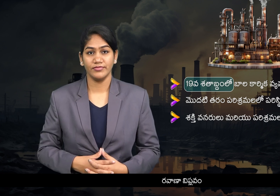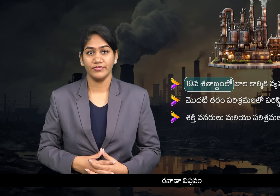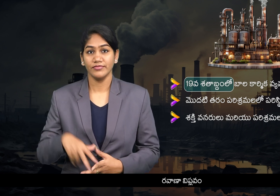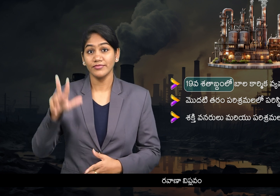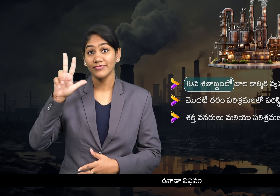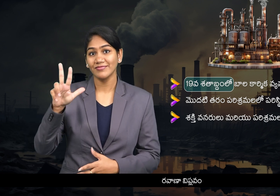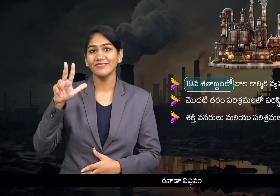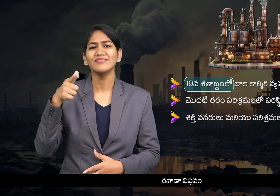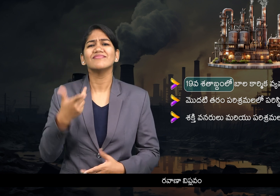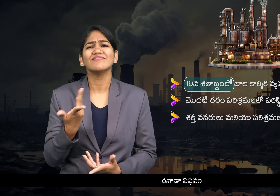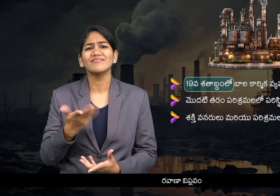రవాణా విప్లవం,